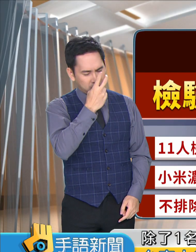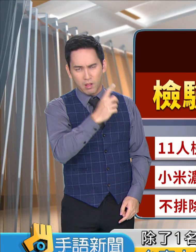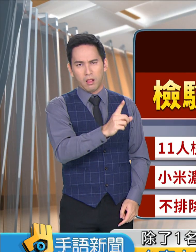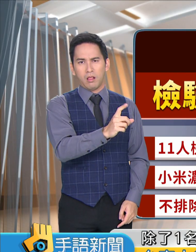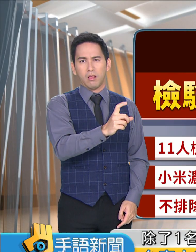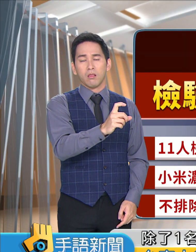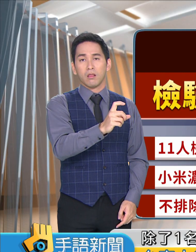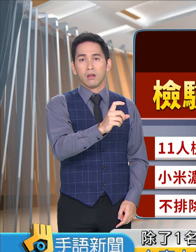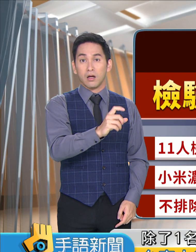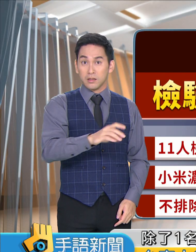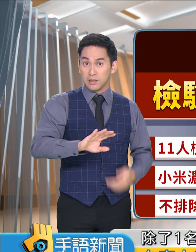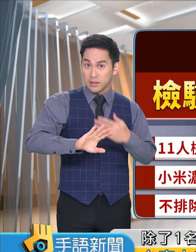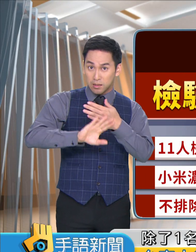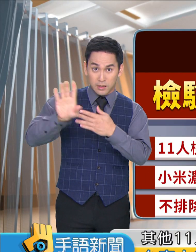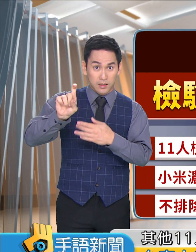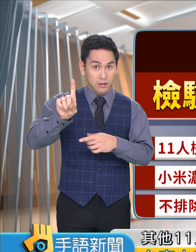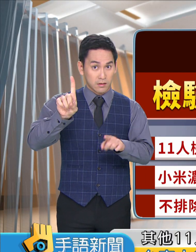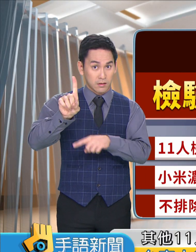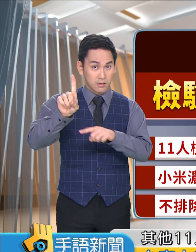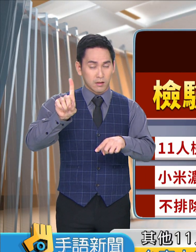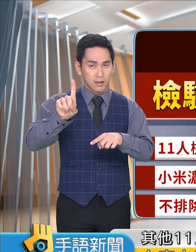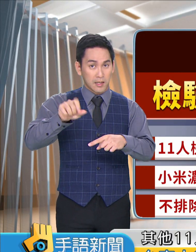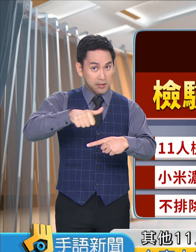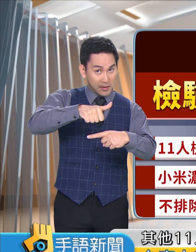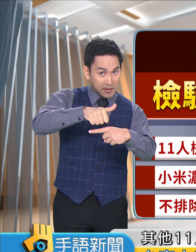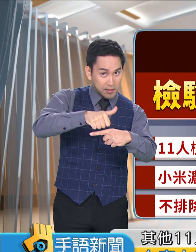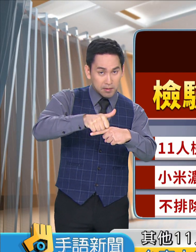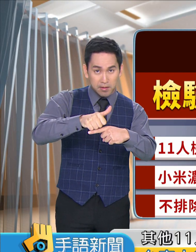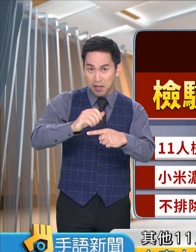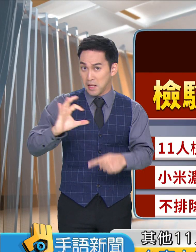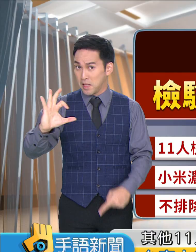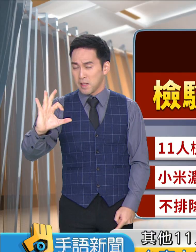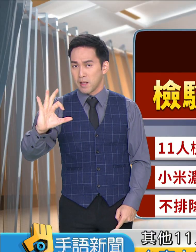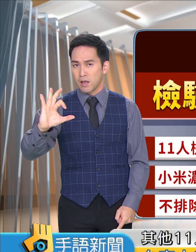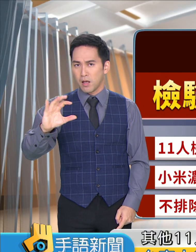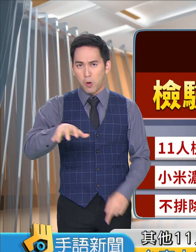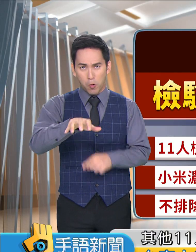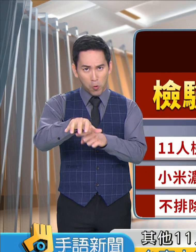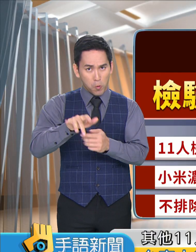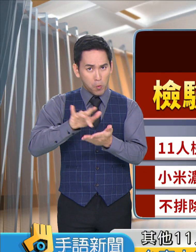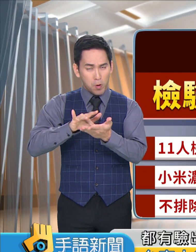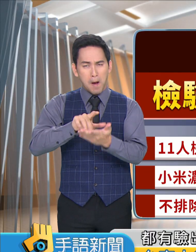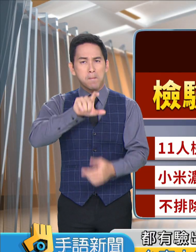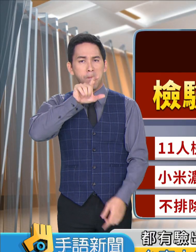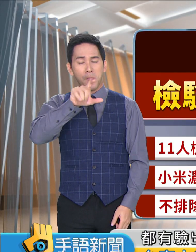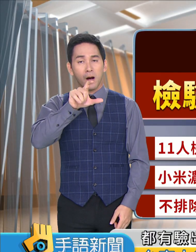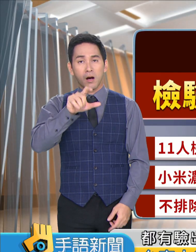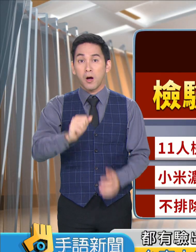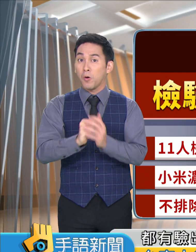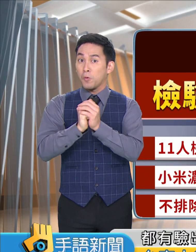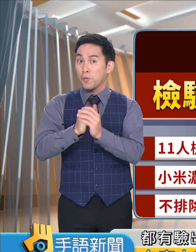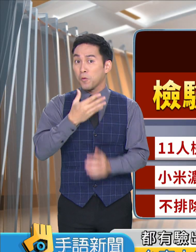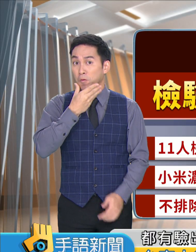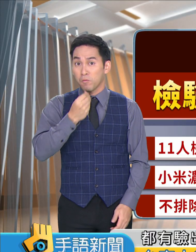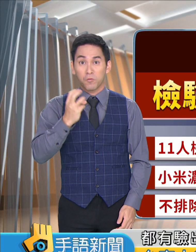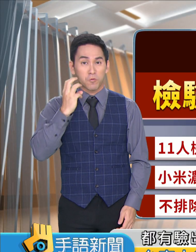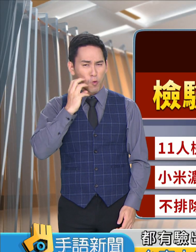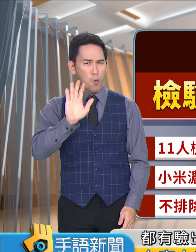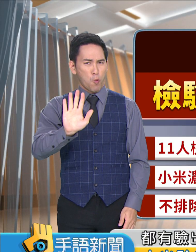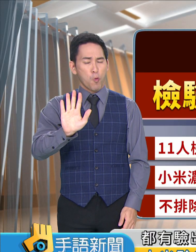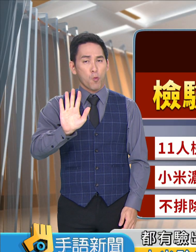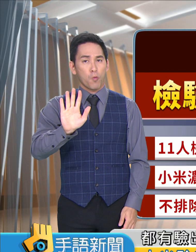者无法检验，其他11人的血液或尿液都有验出农药托氟